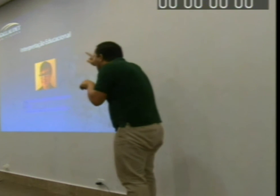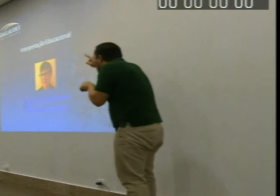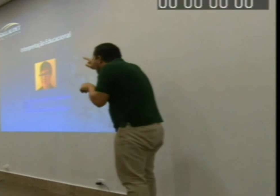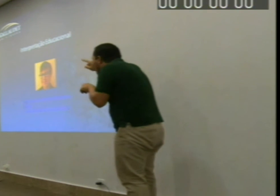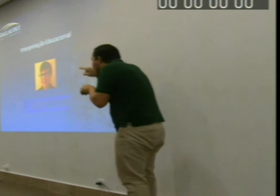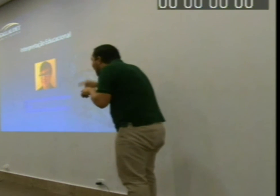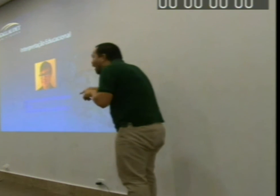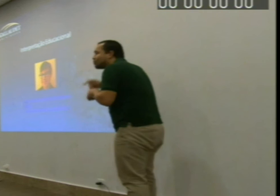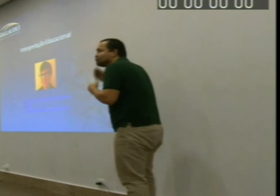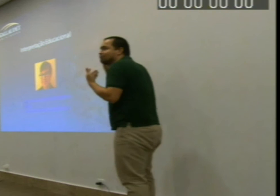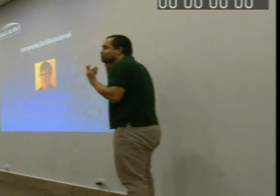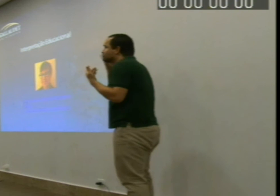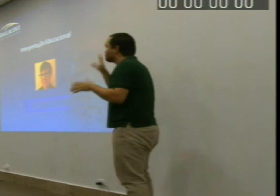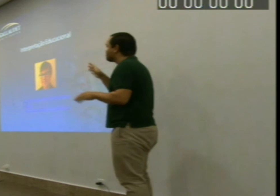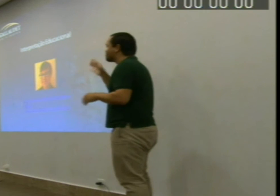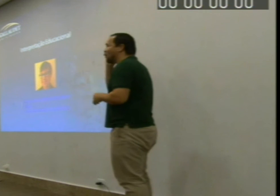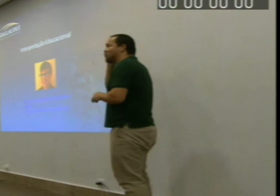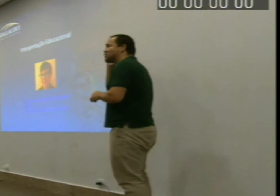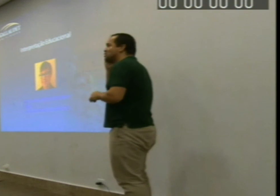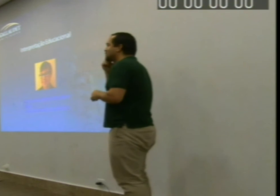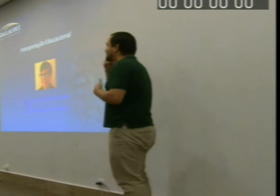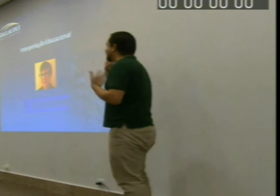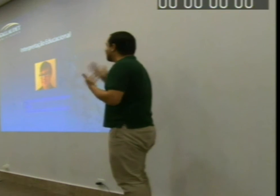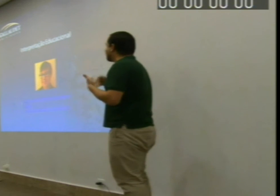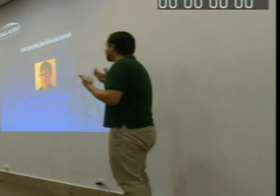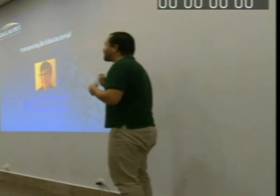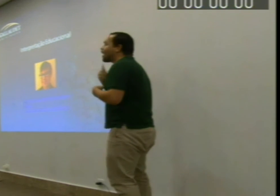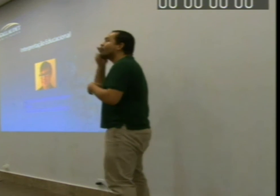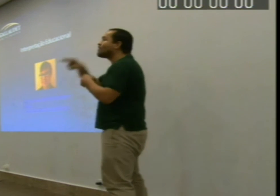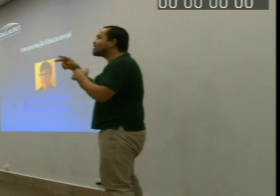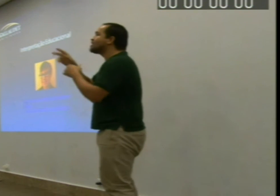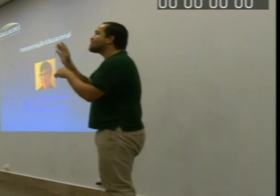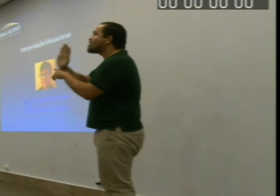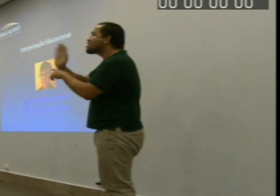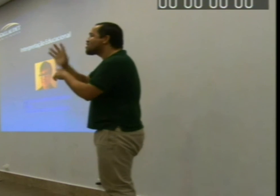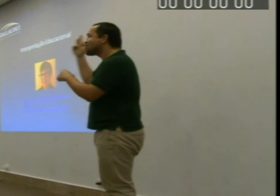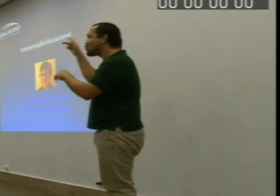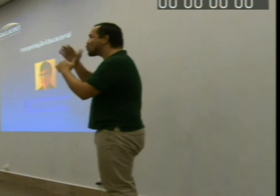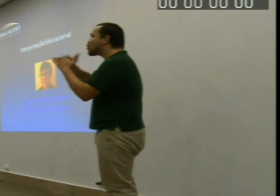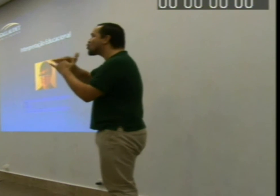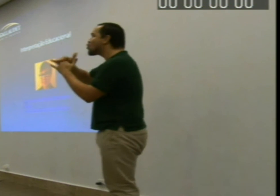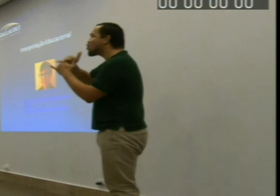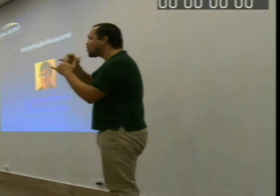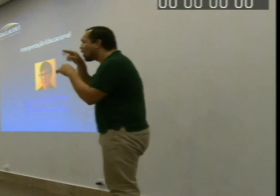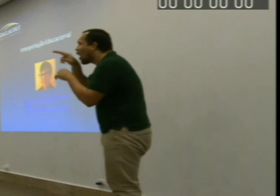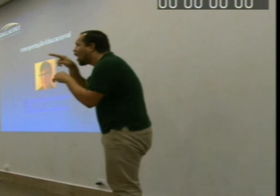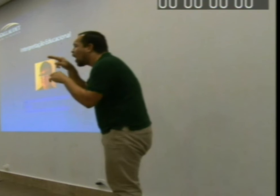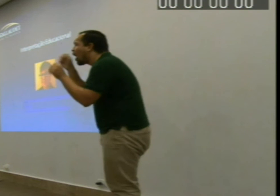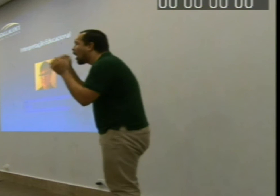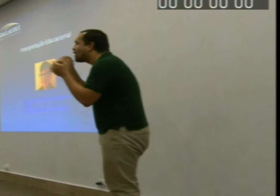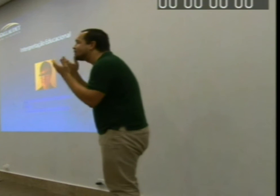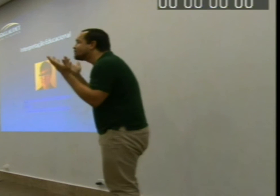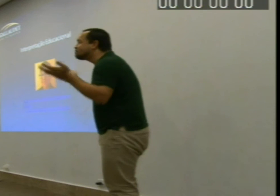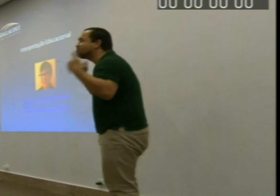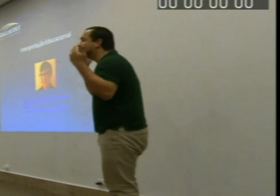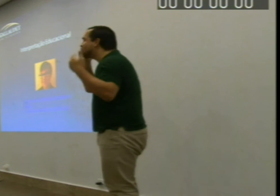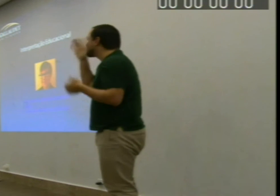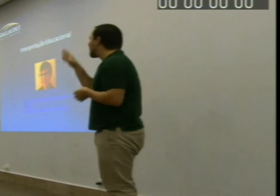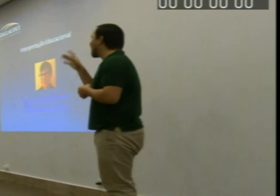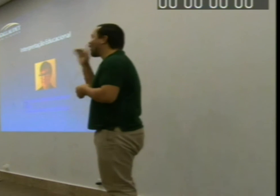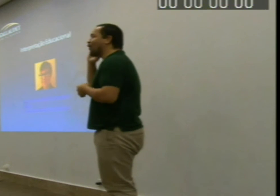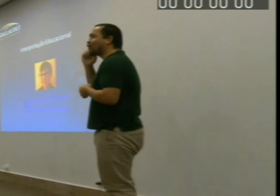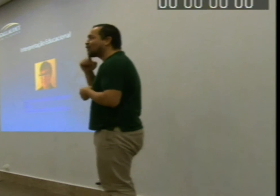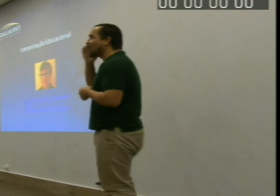dela aí que eu fui eu não sabia se ela era ouvinte se ela surda eu vi os vídeos dela no YouTube eu ficava olhando